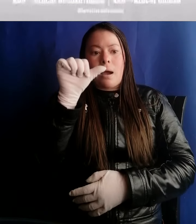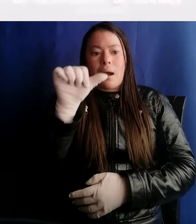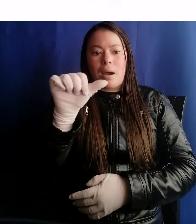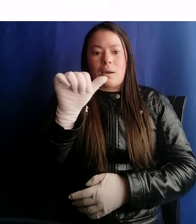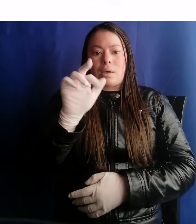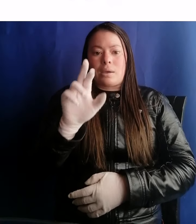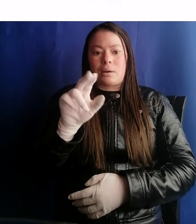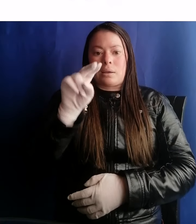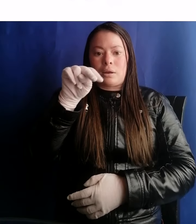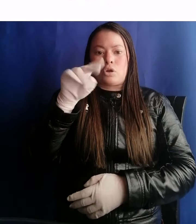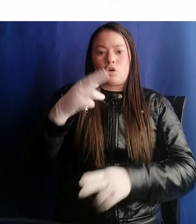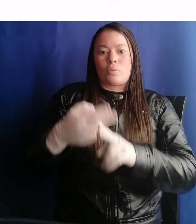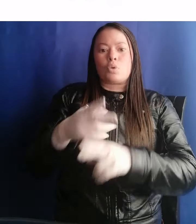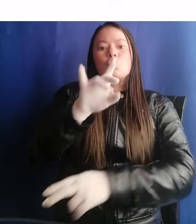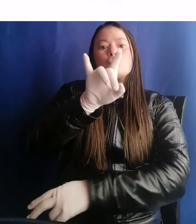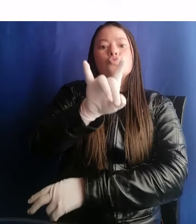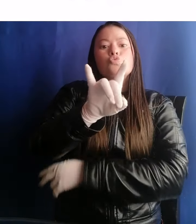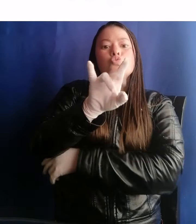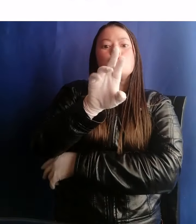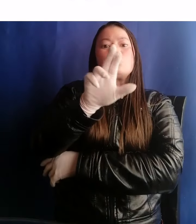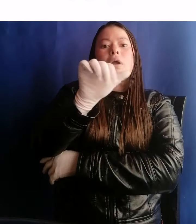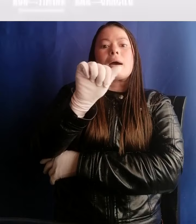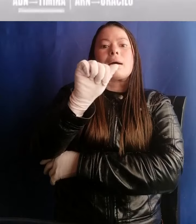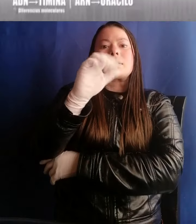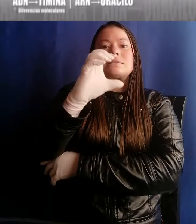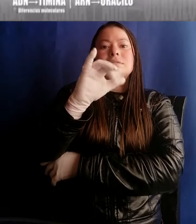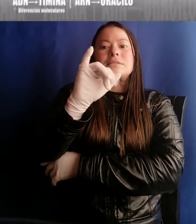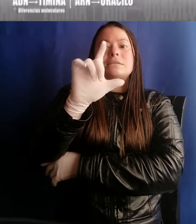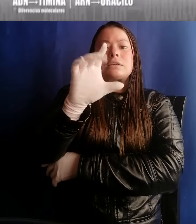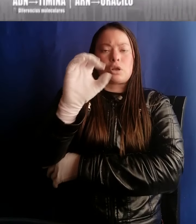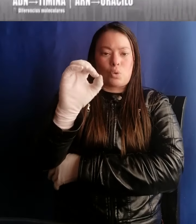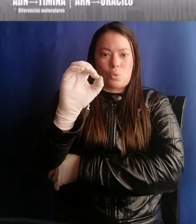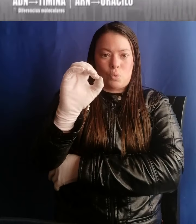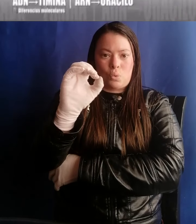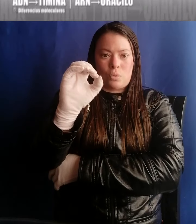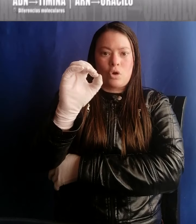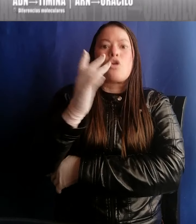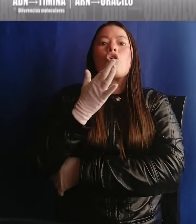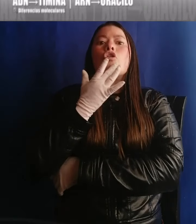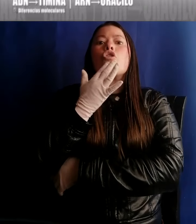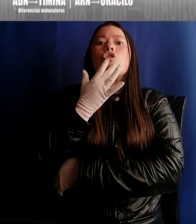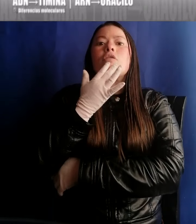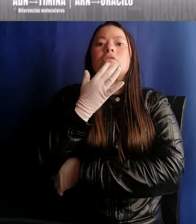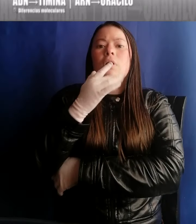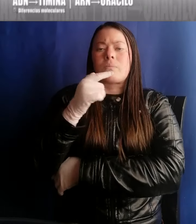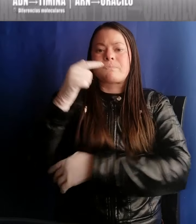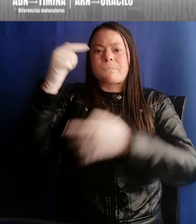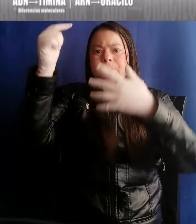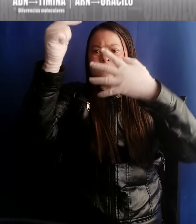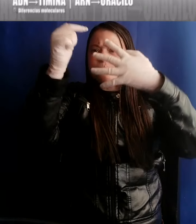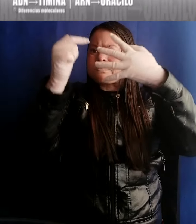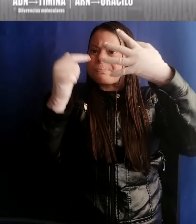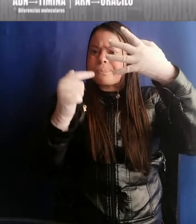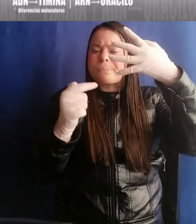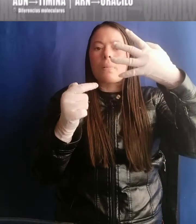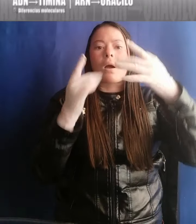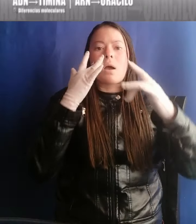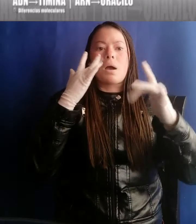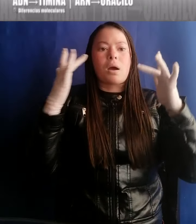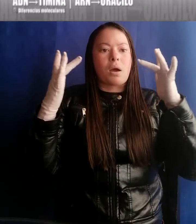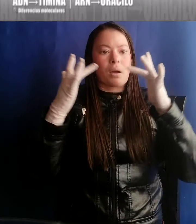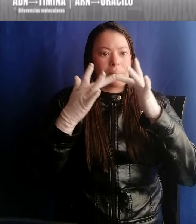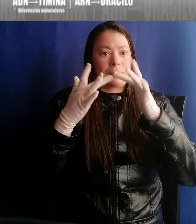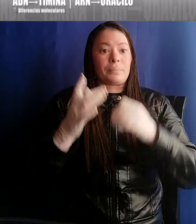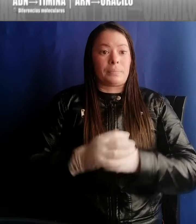difiere a las del ADN. El ARN emplea el uracilo como base nitrogenada en lugar de la timina del